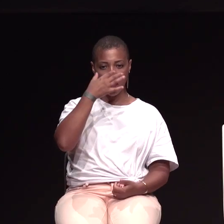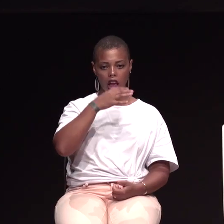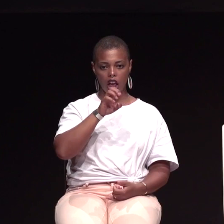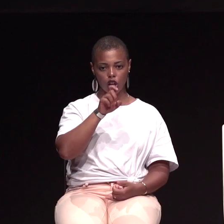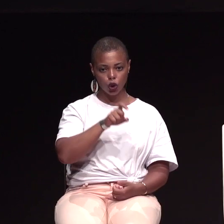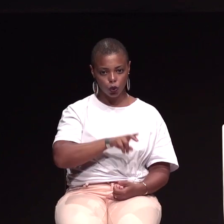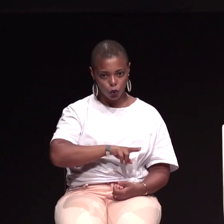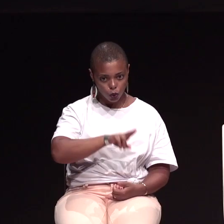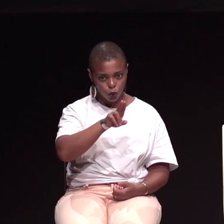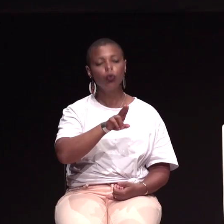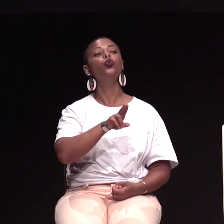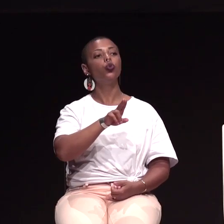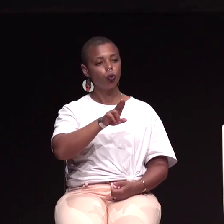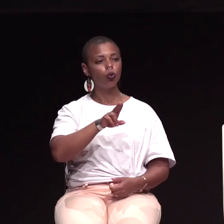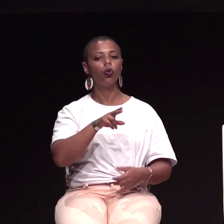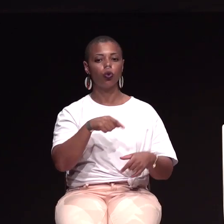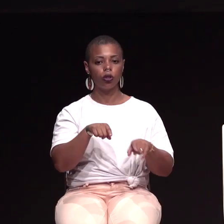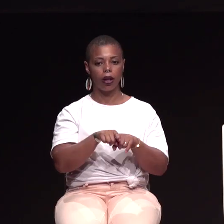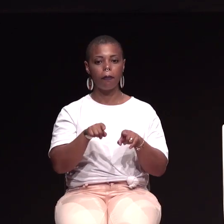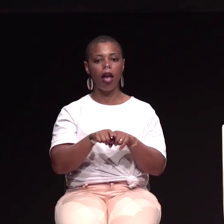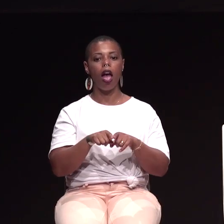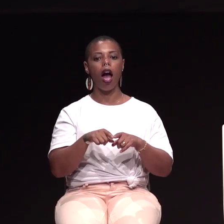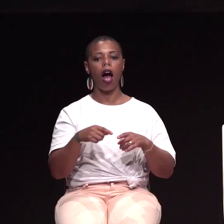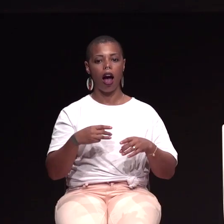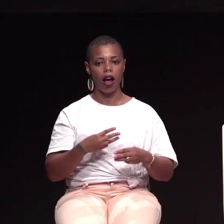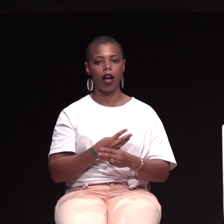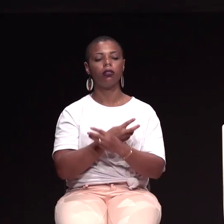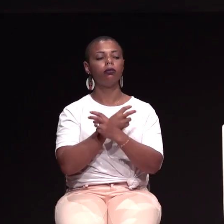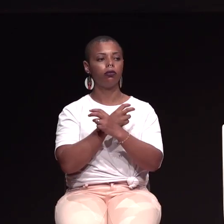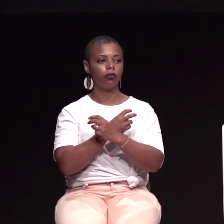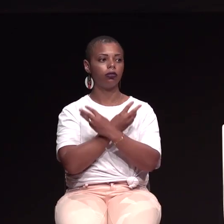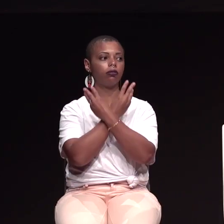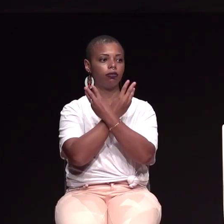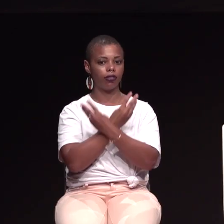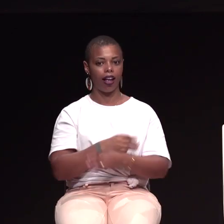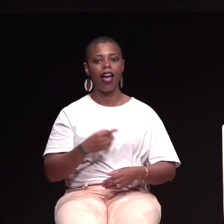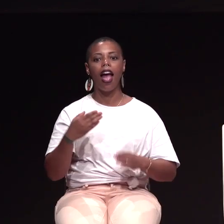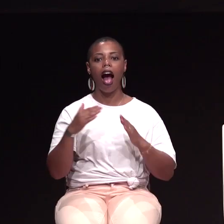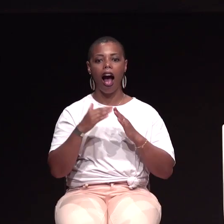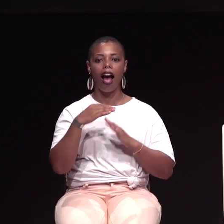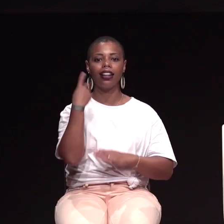de Exu, a encruzilhada, né? Eu tinha ouvido o verbo